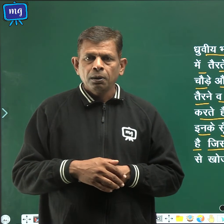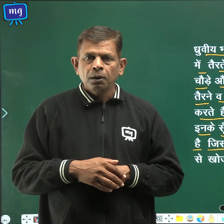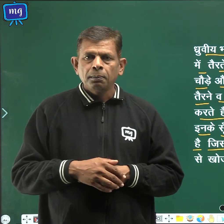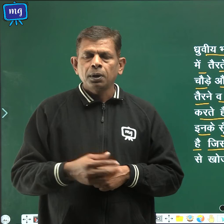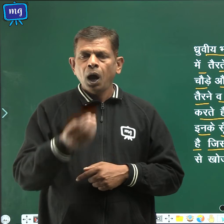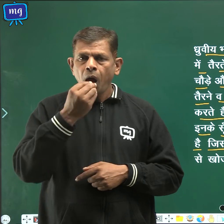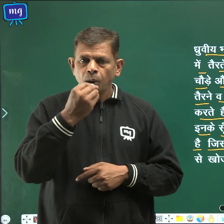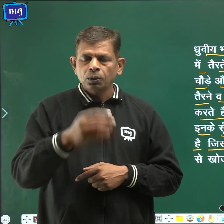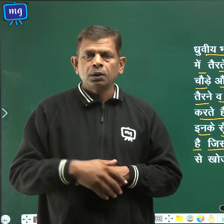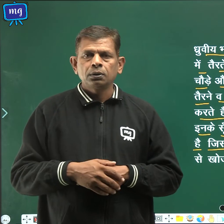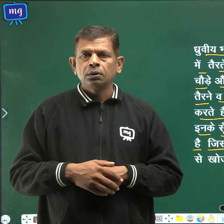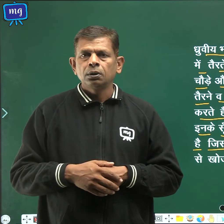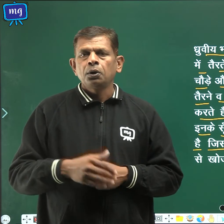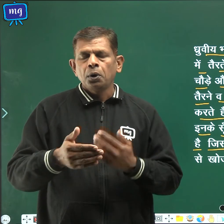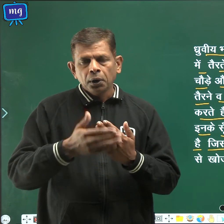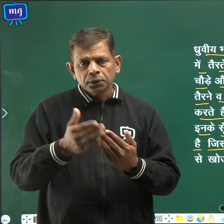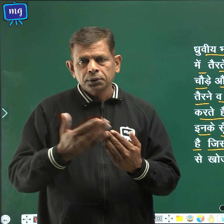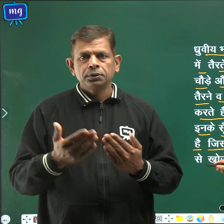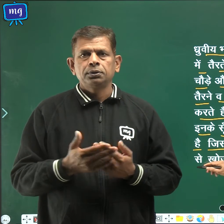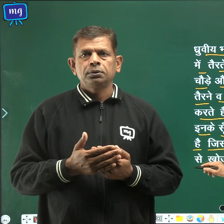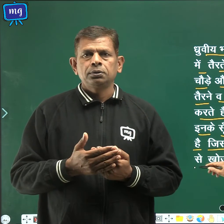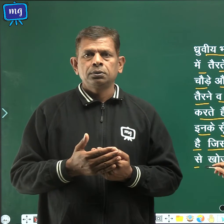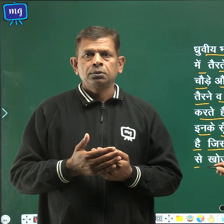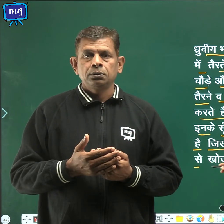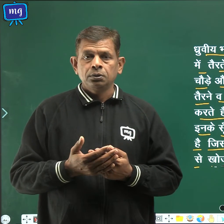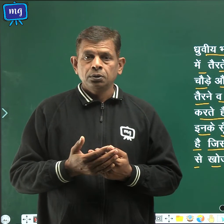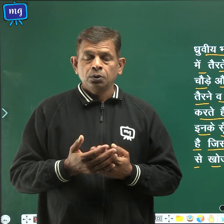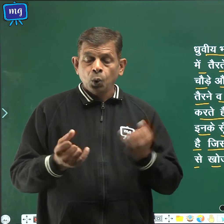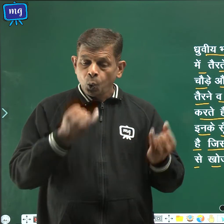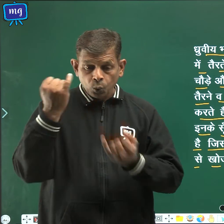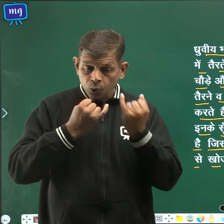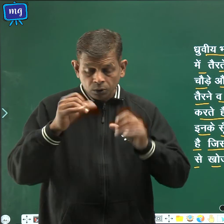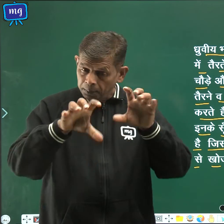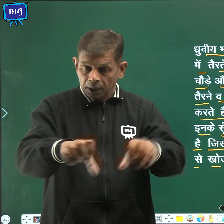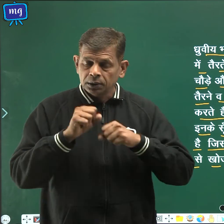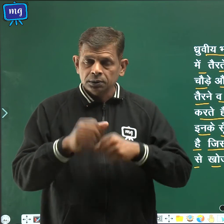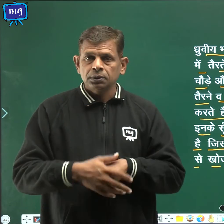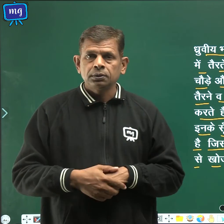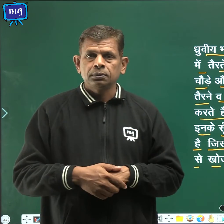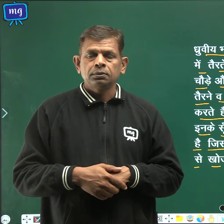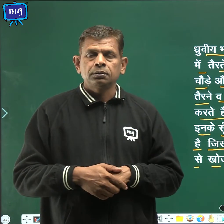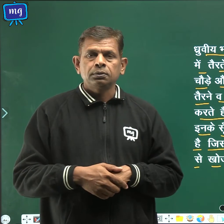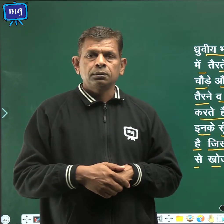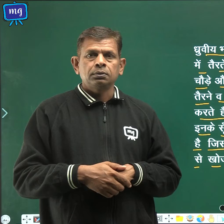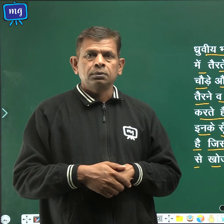शिकार आसानी से खोज व पकड़ सकते हैं।